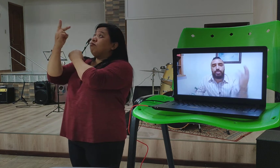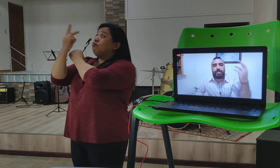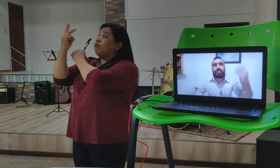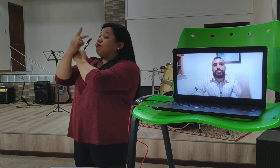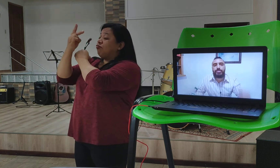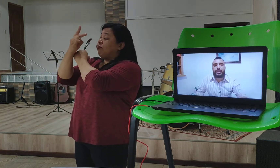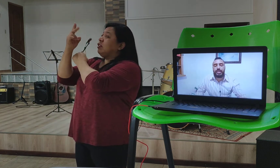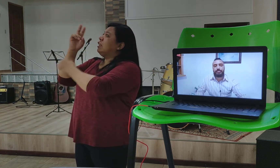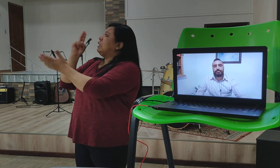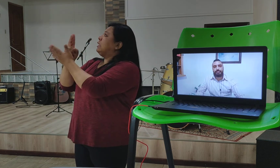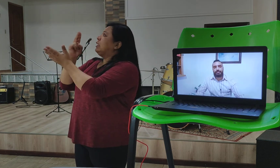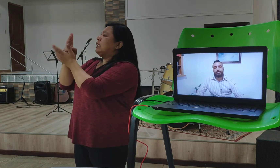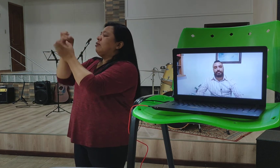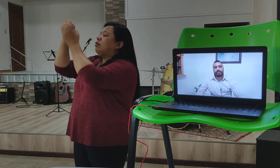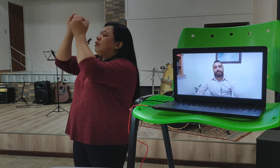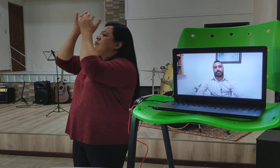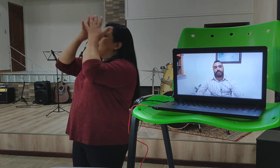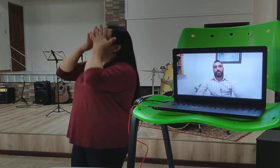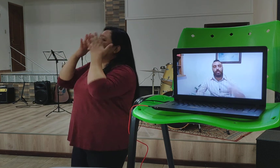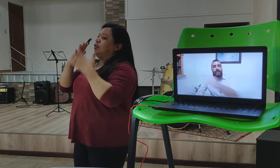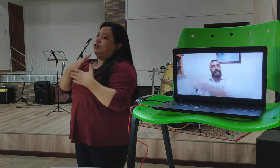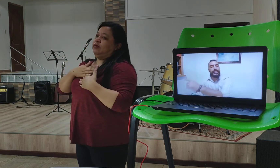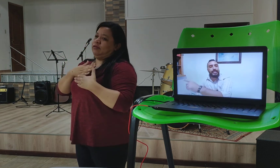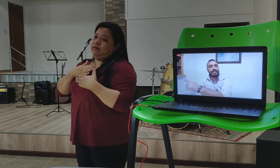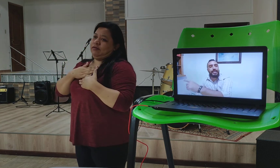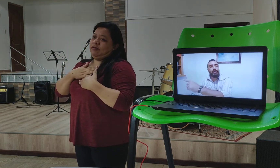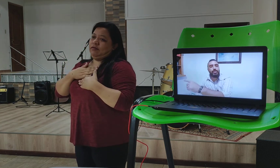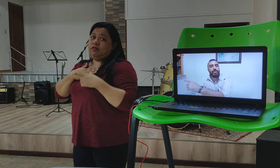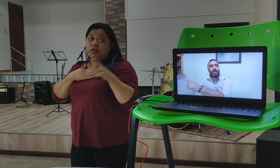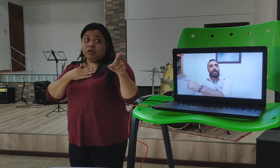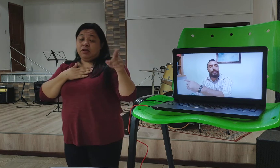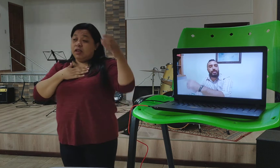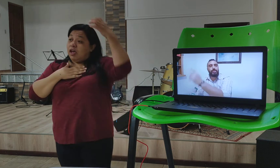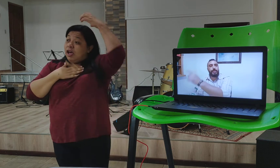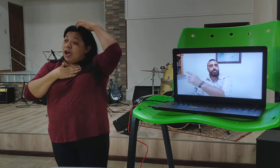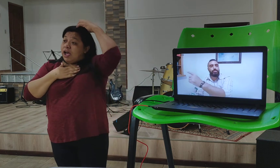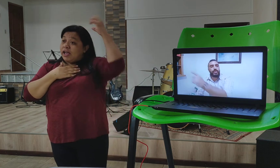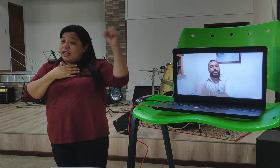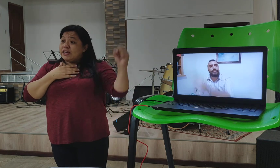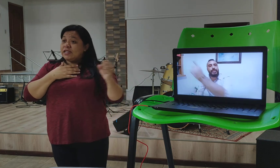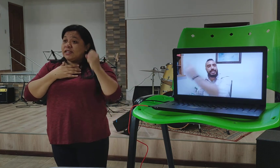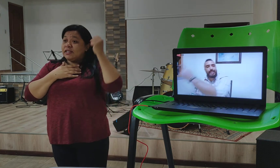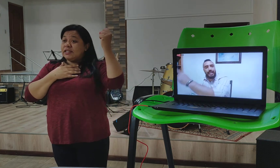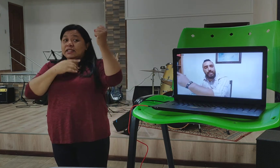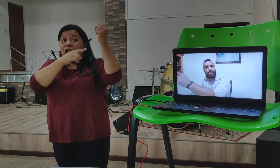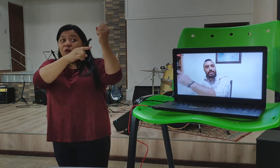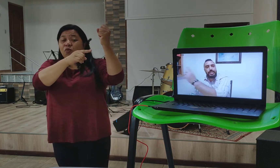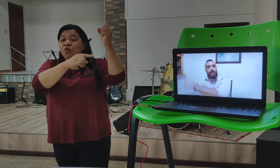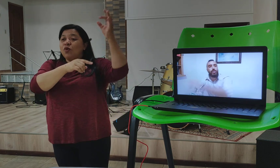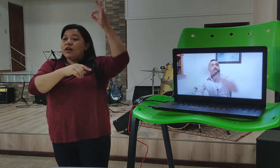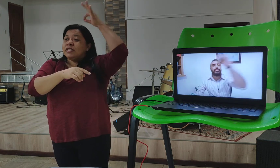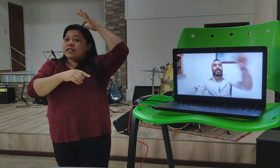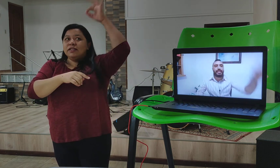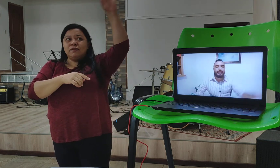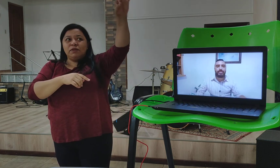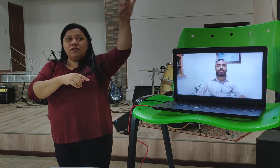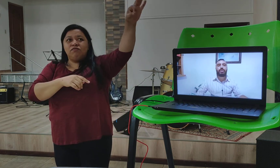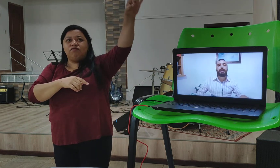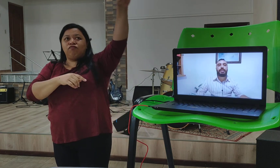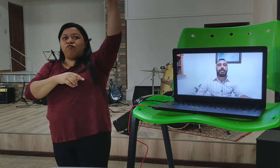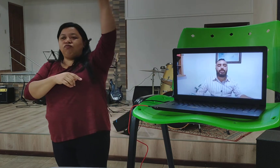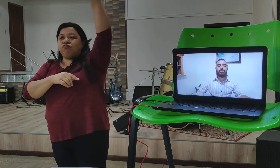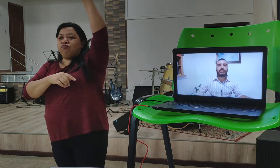de Deus sobre a sua vida. O rei era Saul, mas o Espírito do Senhor havia saído de Saul e havia